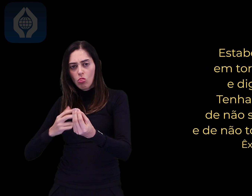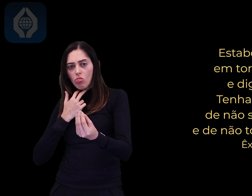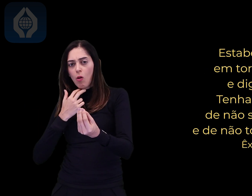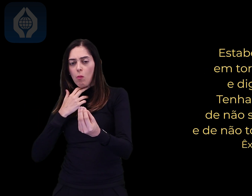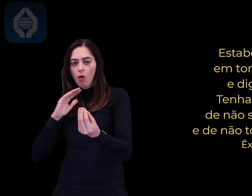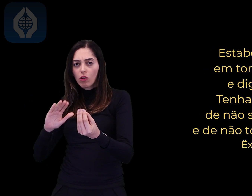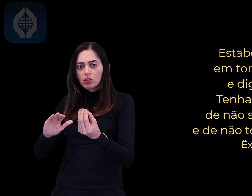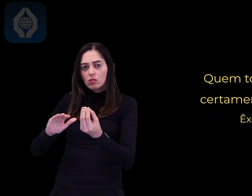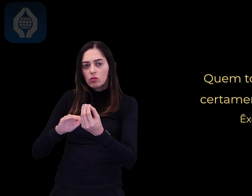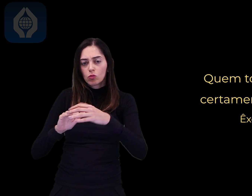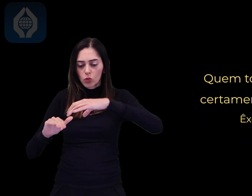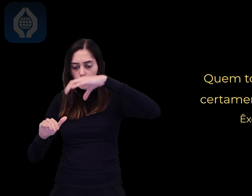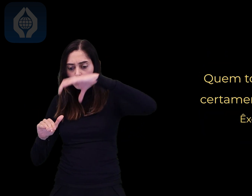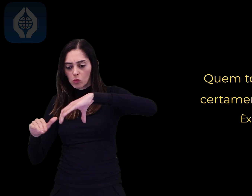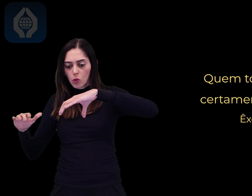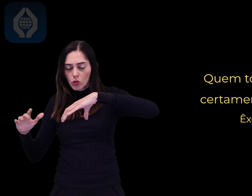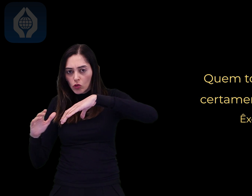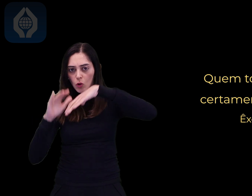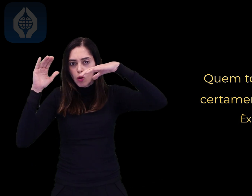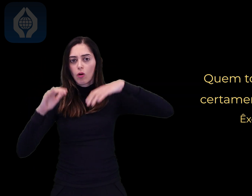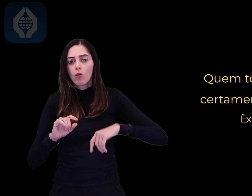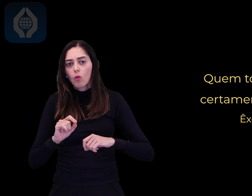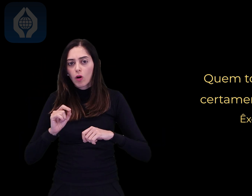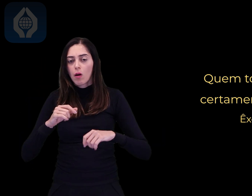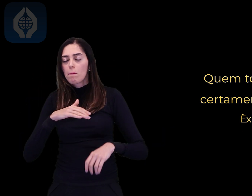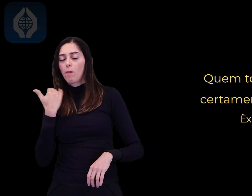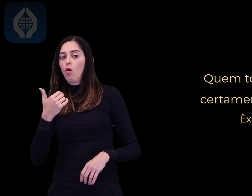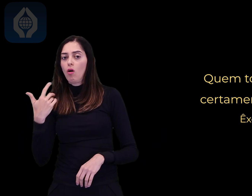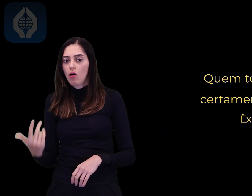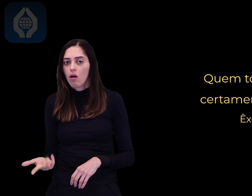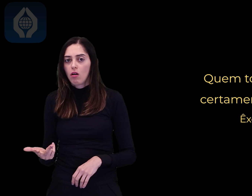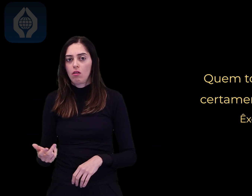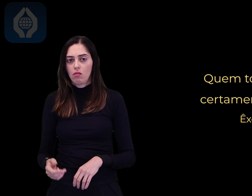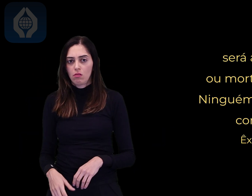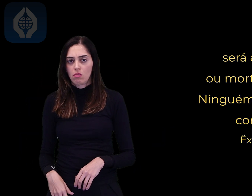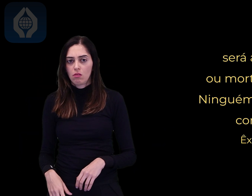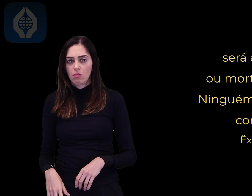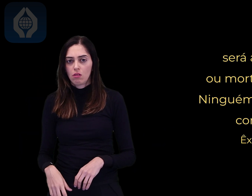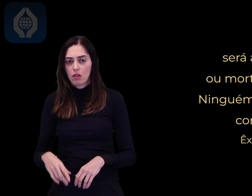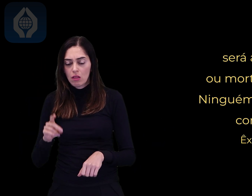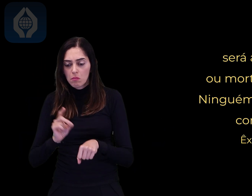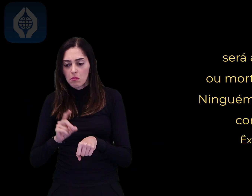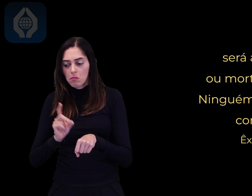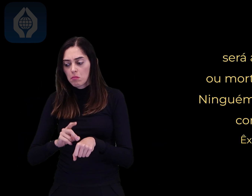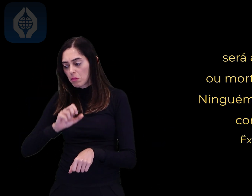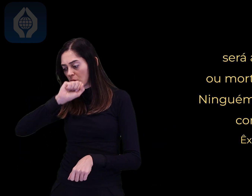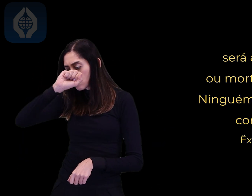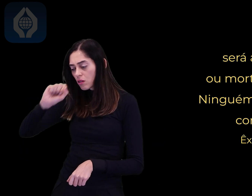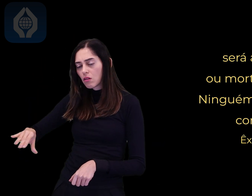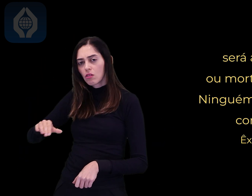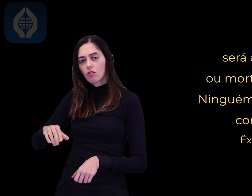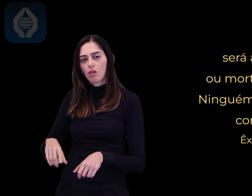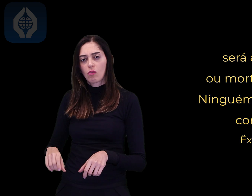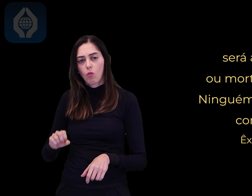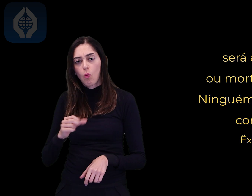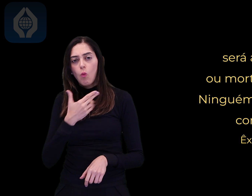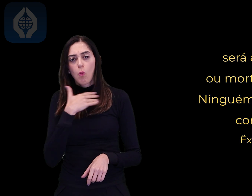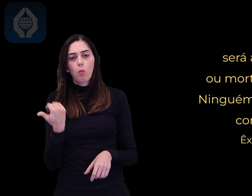ao monte e de não tocar na sua base. Quem tocar no monte certamente será morto. Será